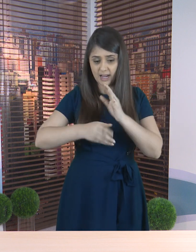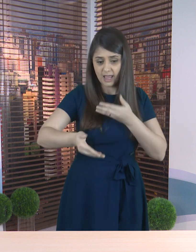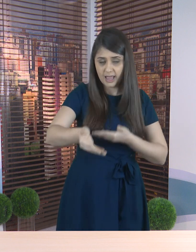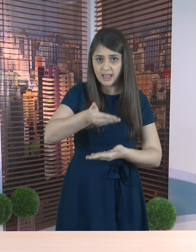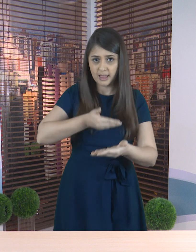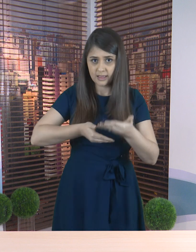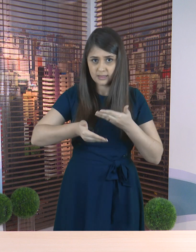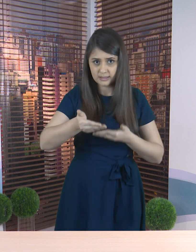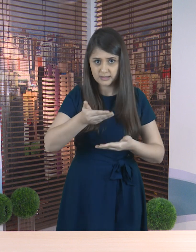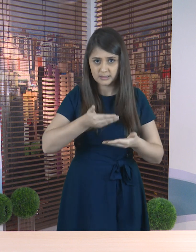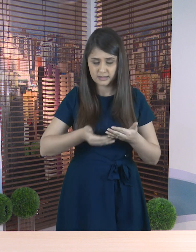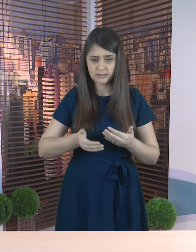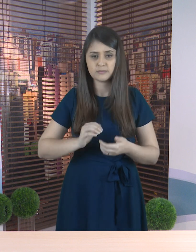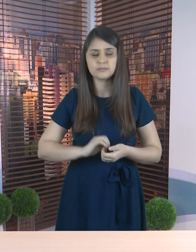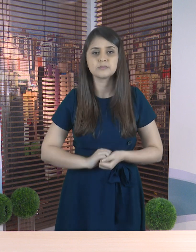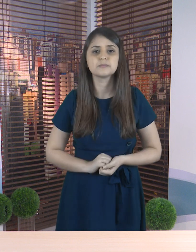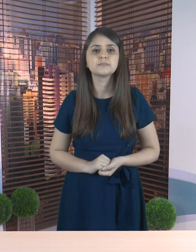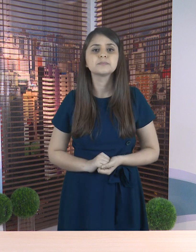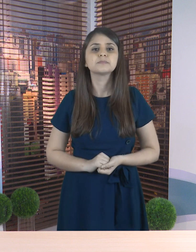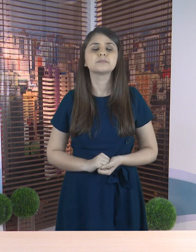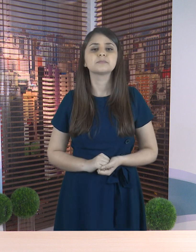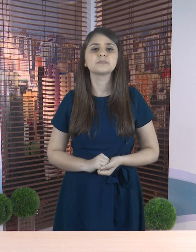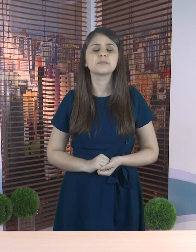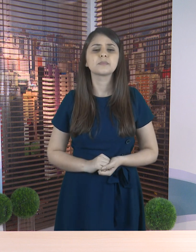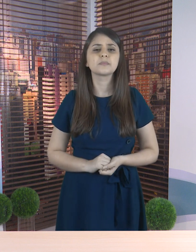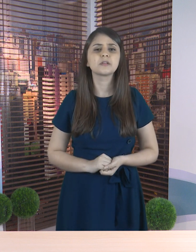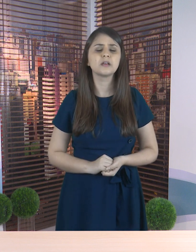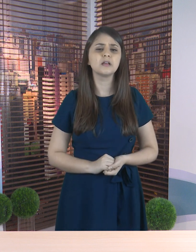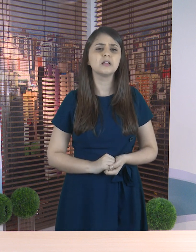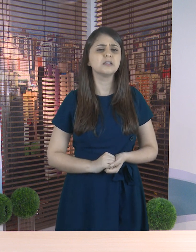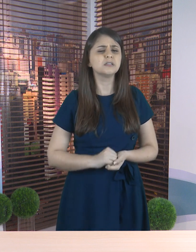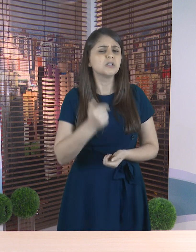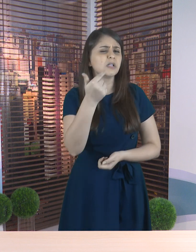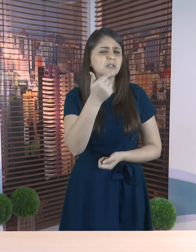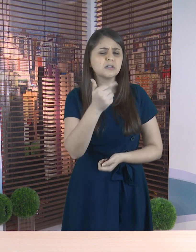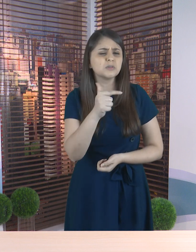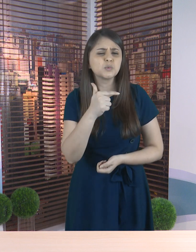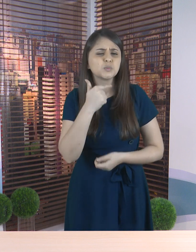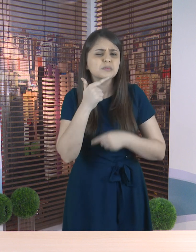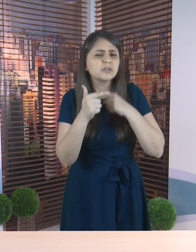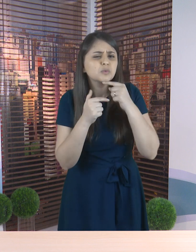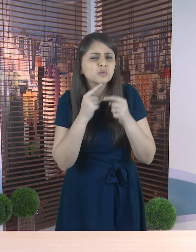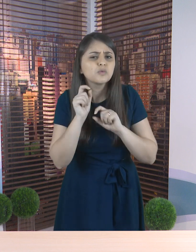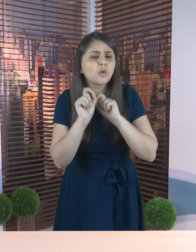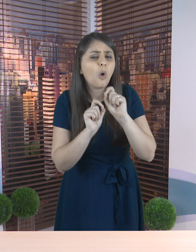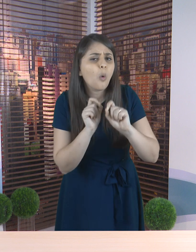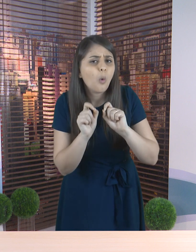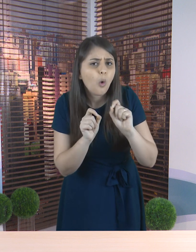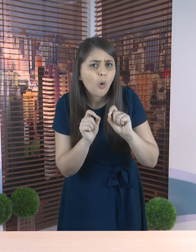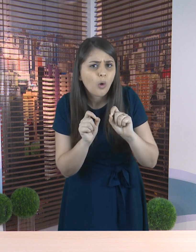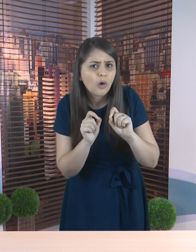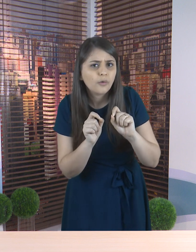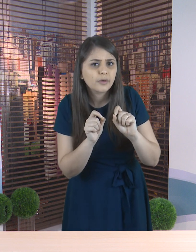embutida nas suas palavras. Segundo a teologia que defende, os ímpios são sempre